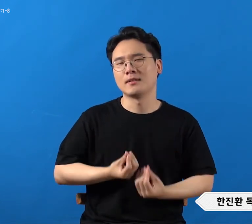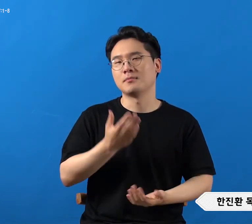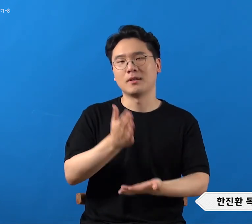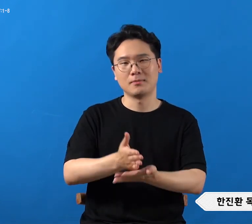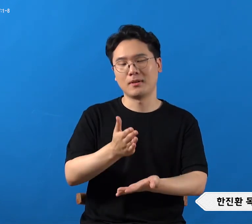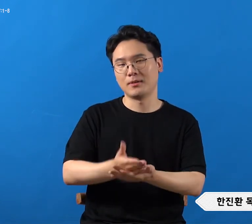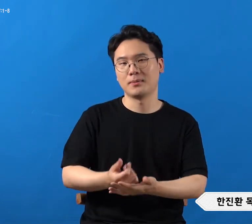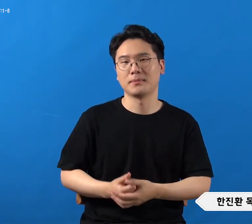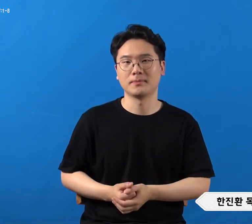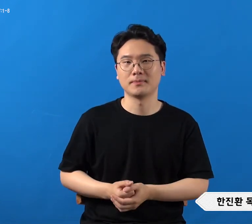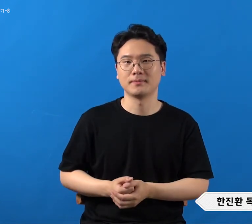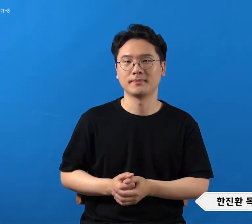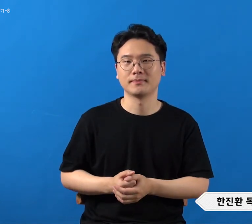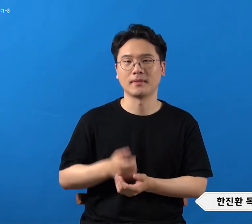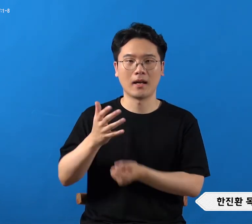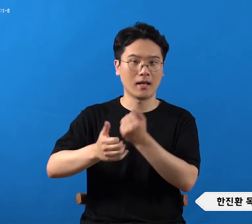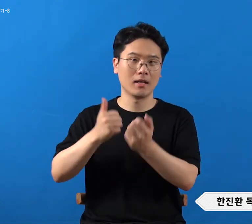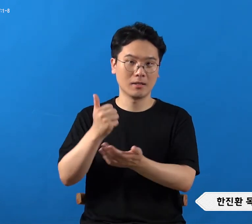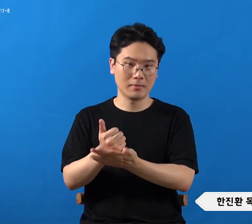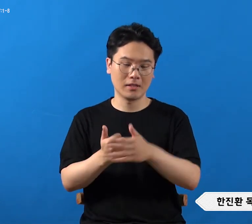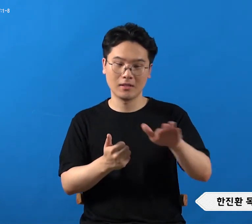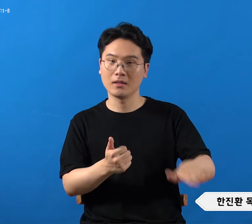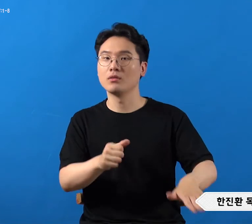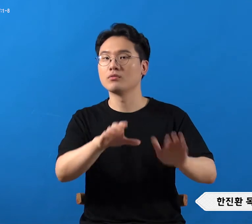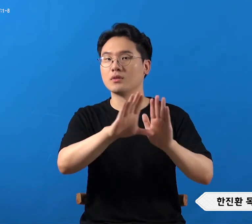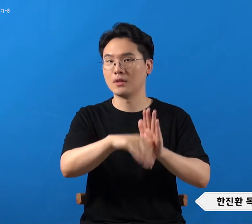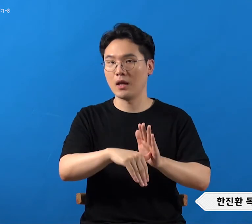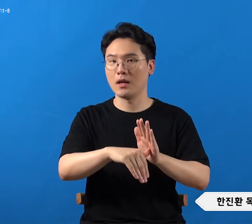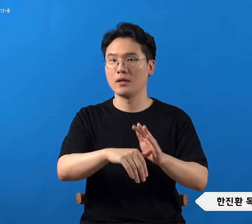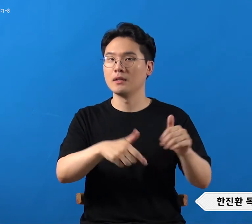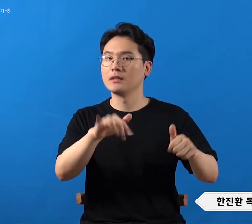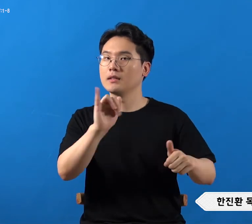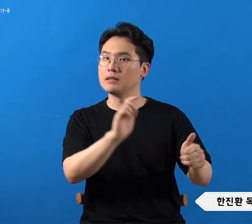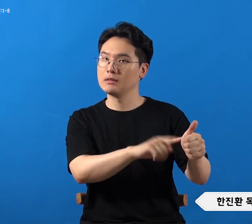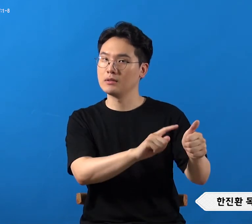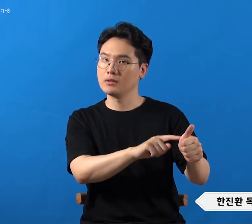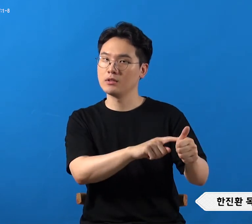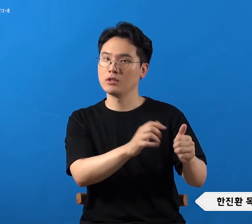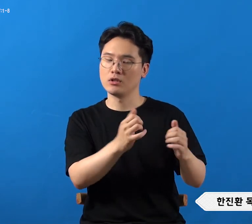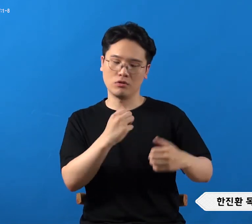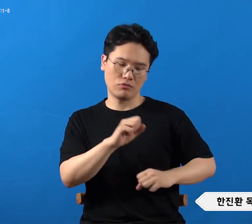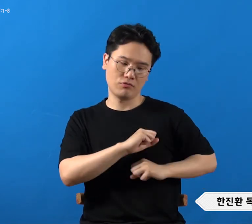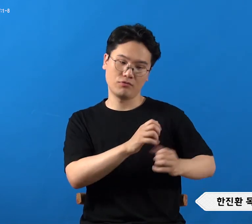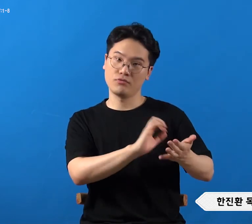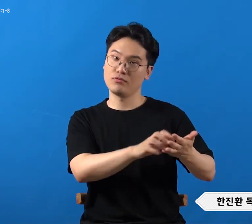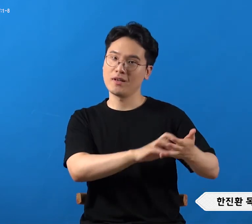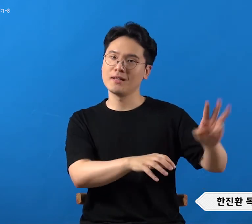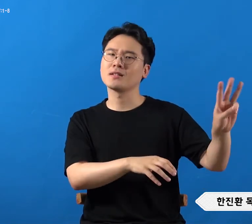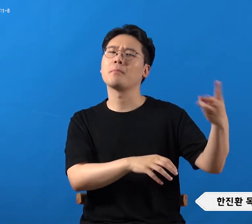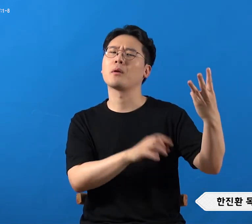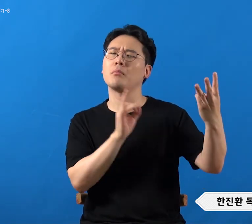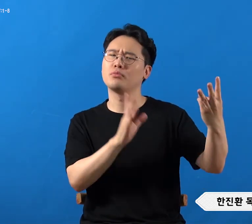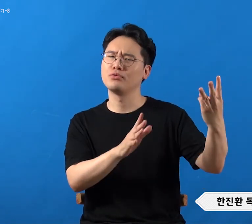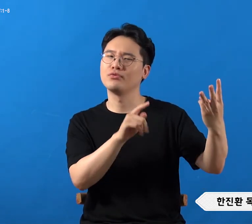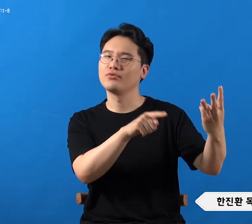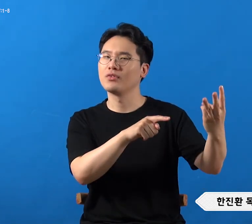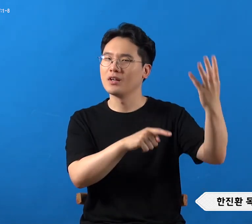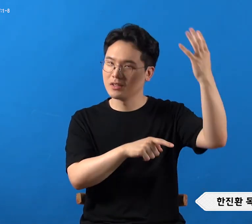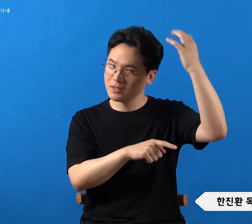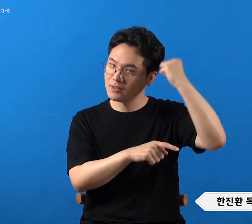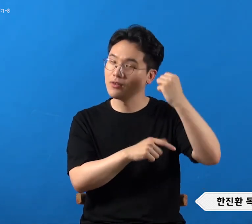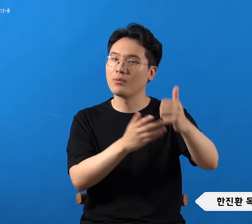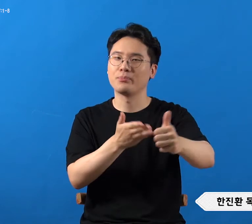때에 기드온에게 300명밖에 남지 않았던 것을 기억하십시오. 그렇게